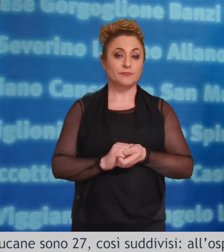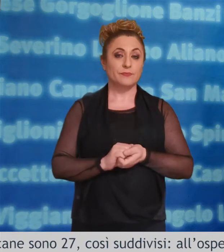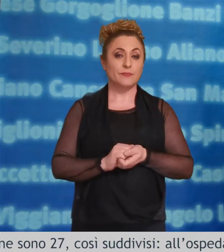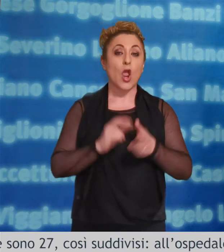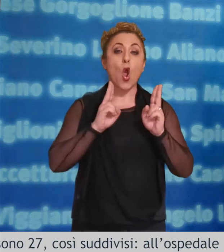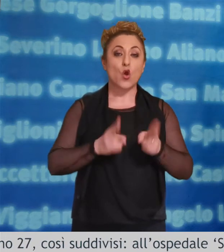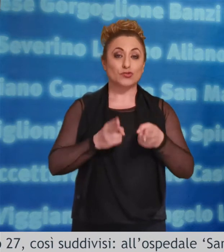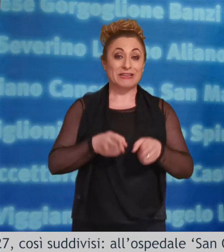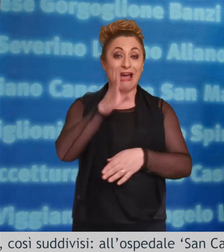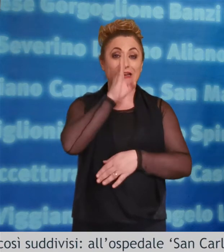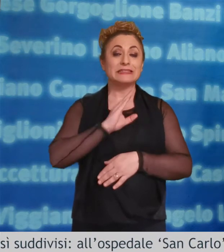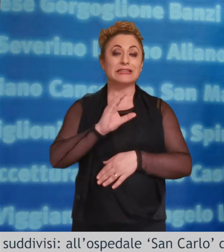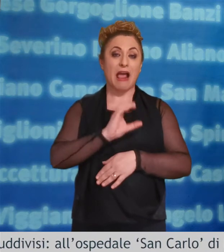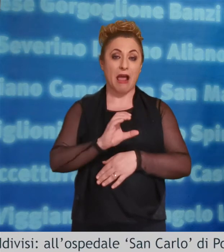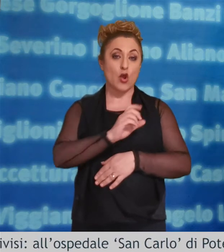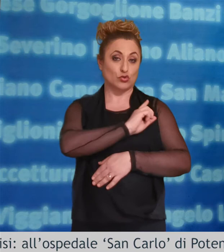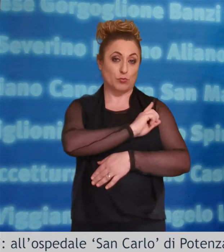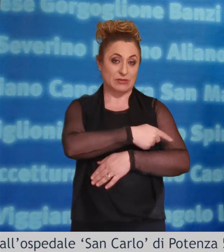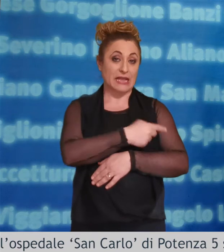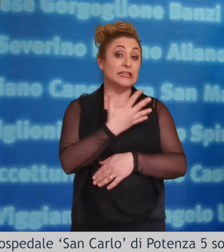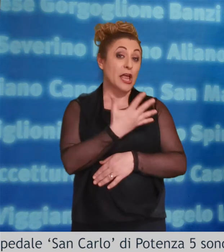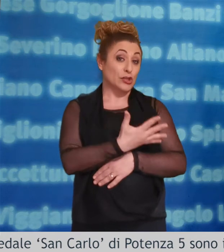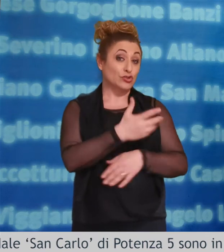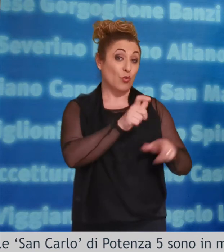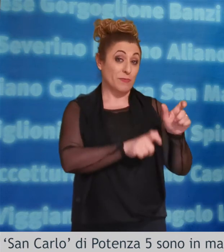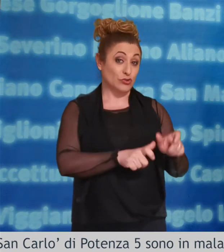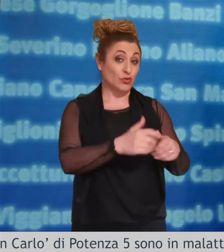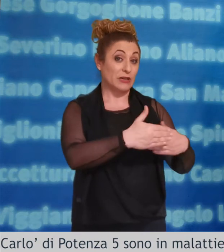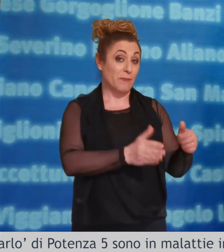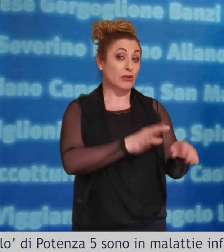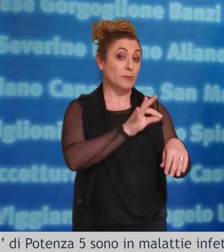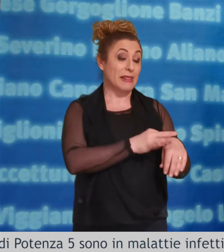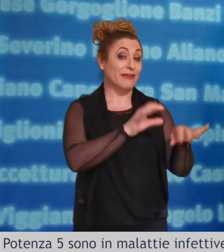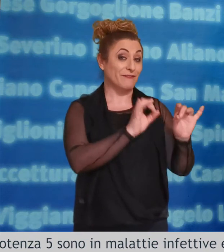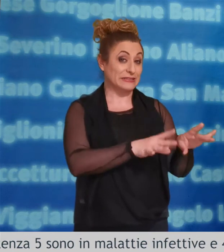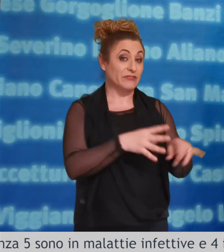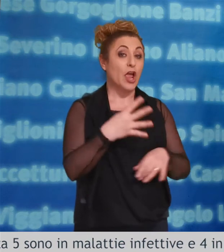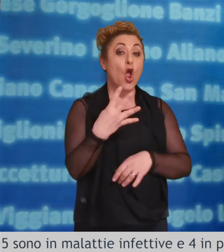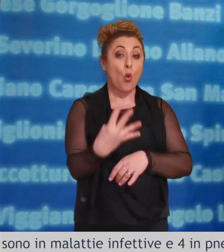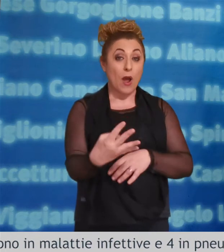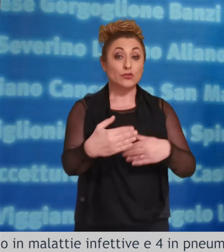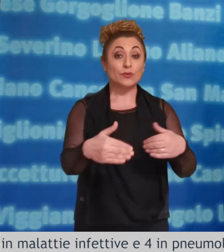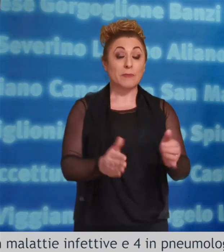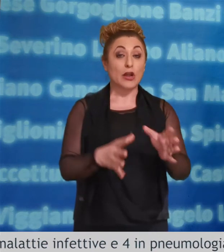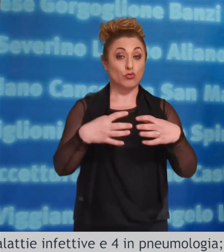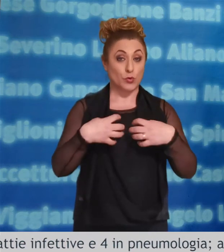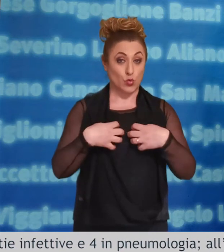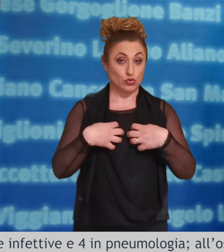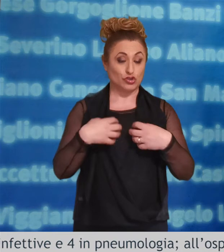all'ospedale san carlo di potenza cinque sono i malattie infettive e 4 in pneumologia